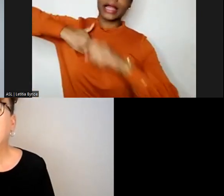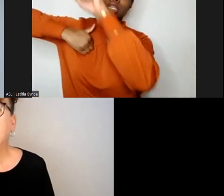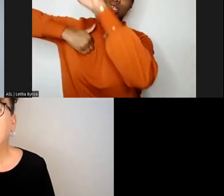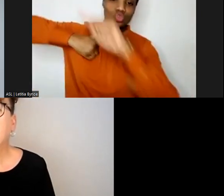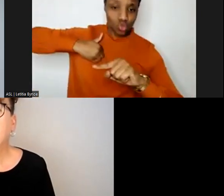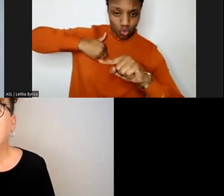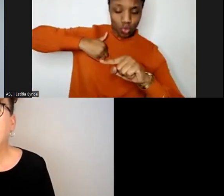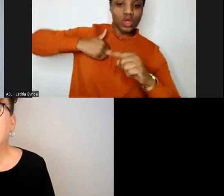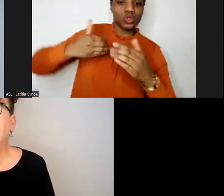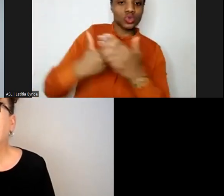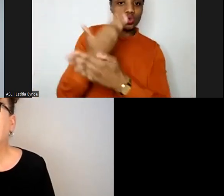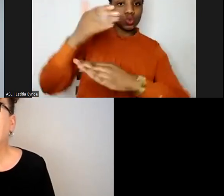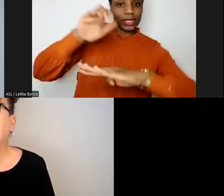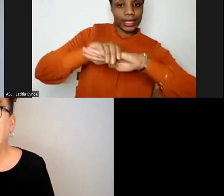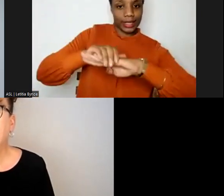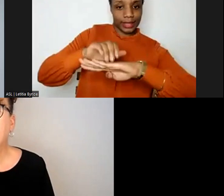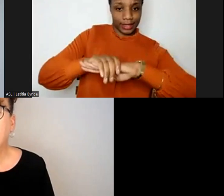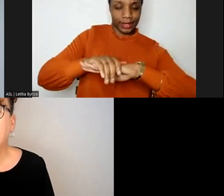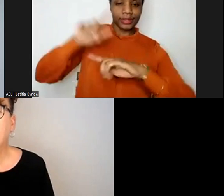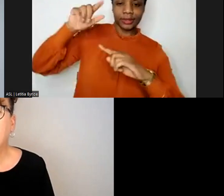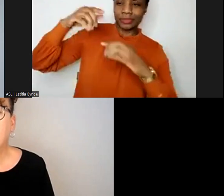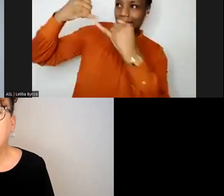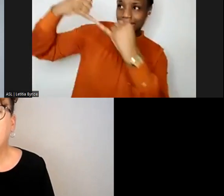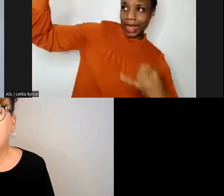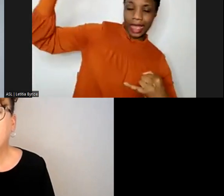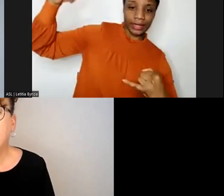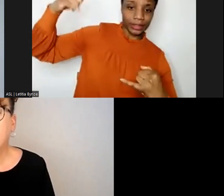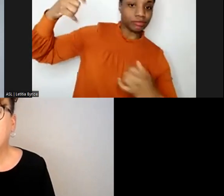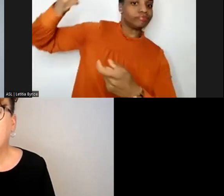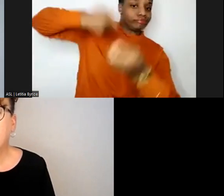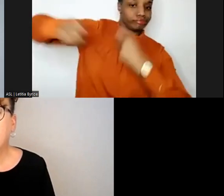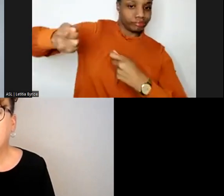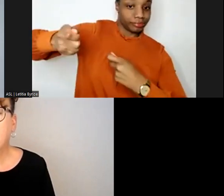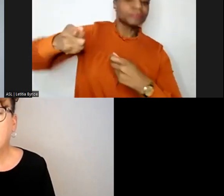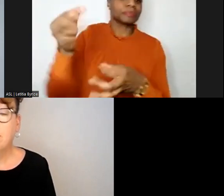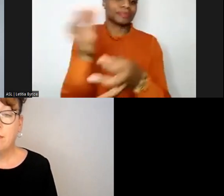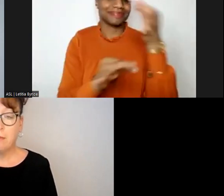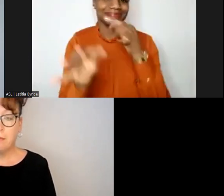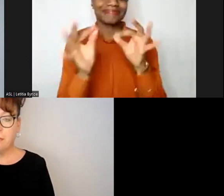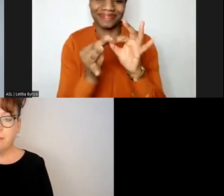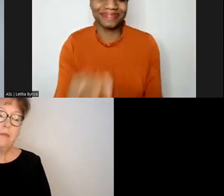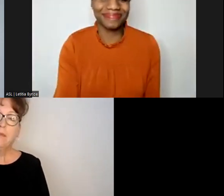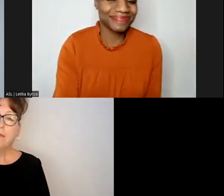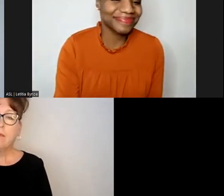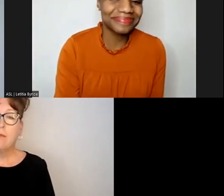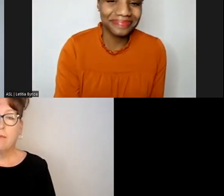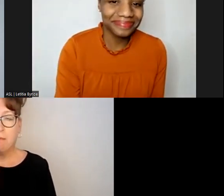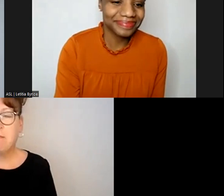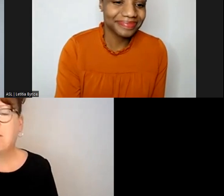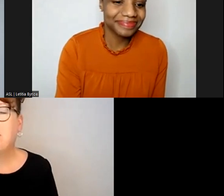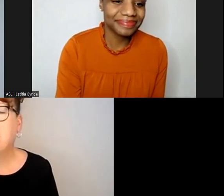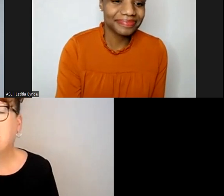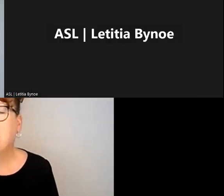hasta nueva Inglaterra New england ese un es un componente